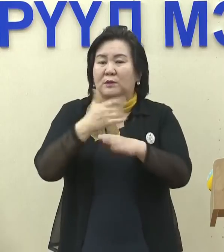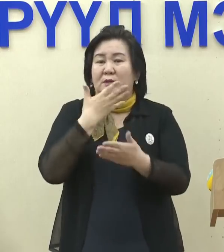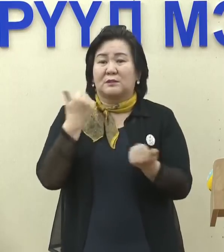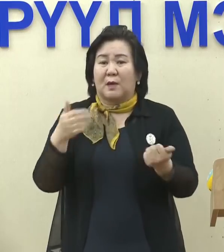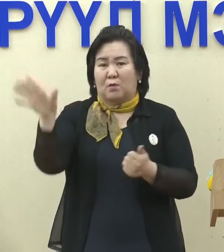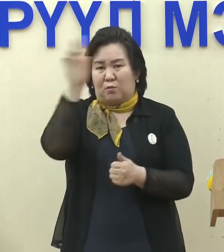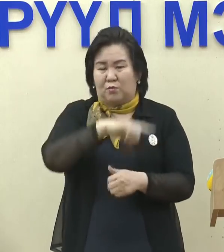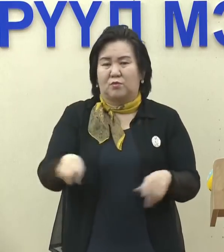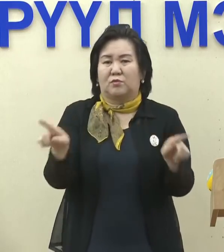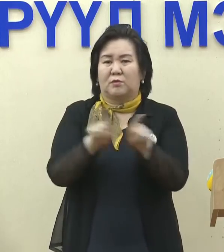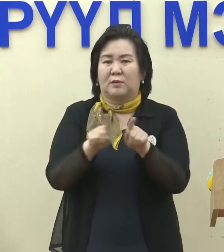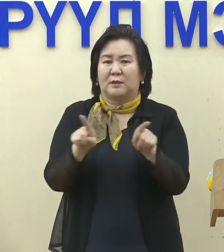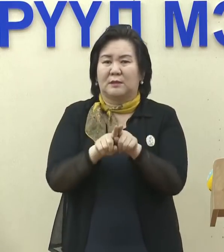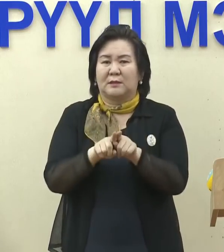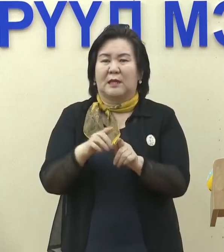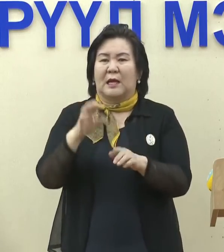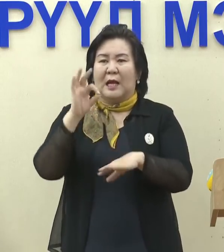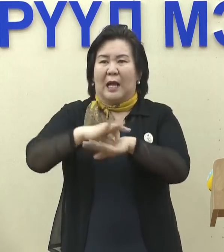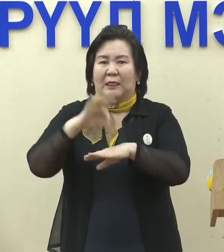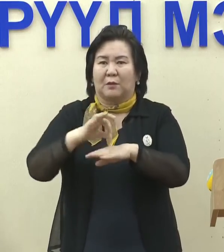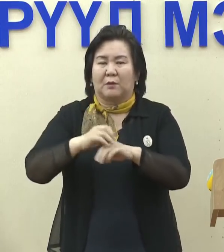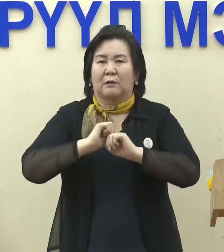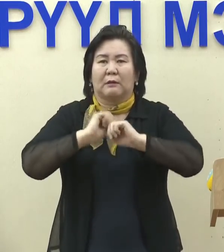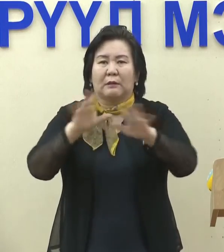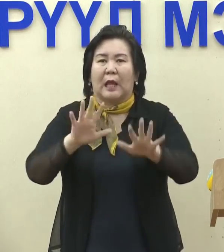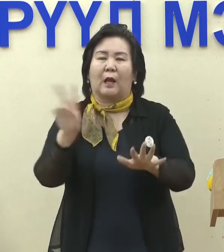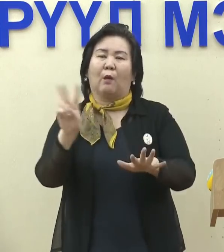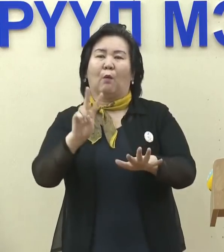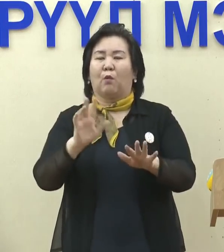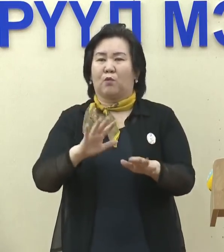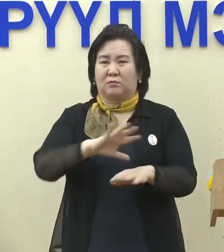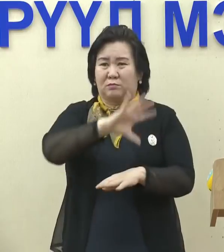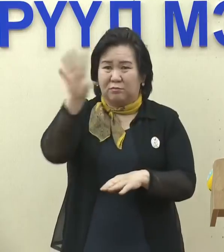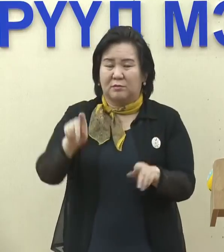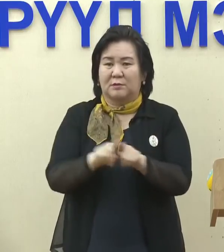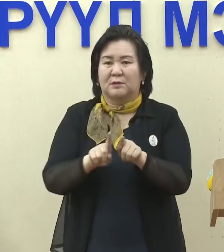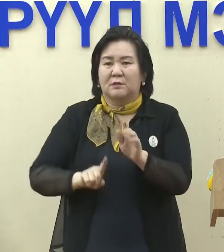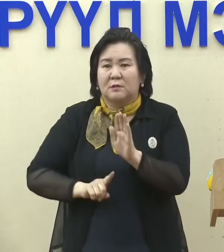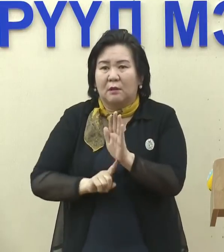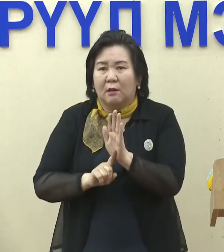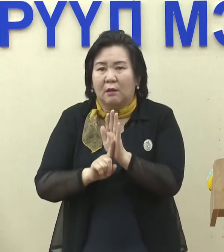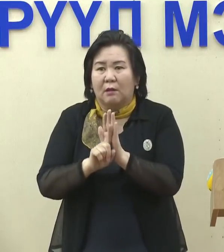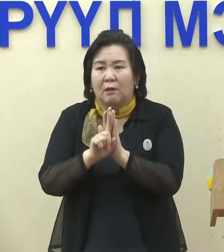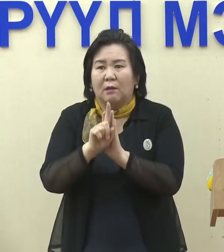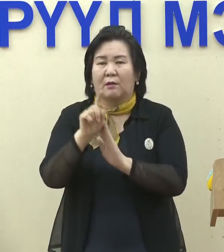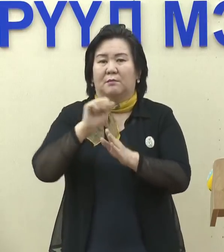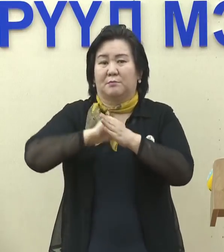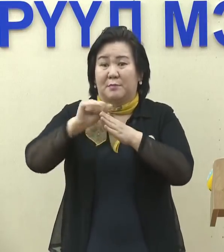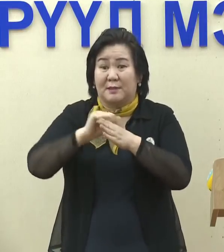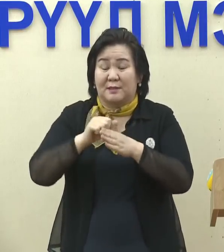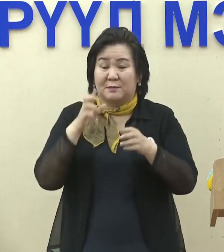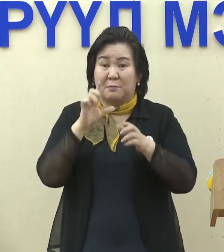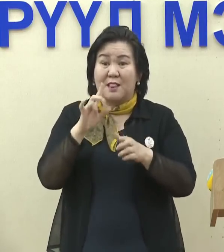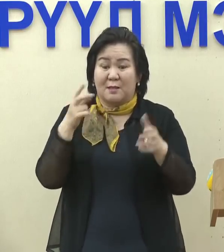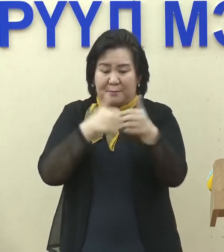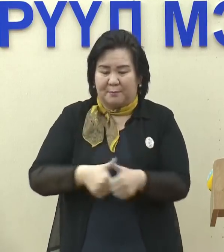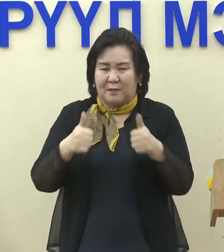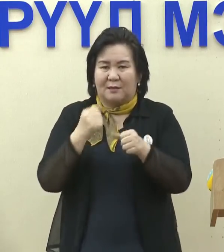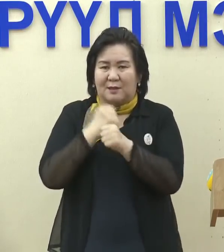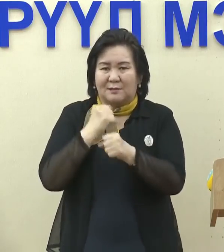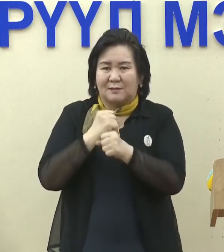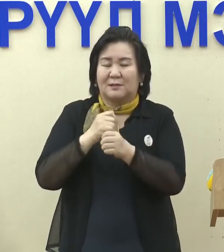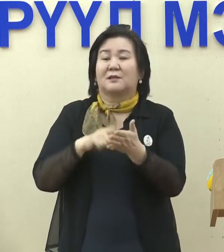учраас халдвар манайд гарахгүй гэж одоо бити бодорой. Яг халдвар ирэх гэж байгаа юм шиг бэлтгэж бэлэн байдлаа одоо хангах хэрэгтэй гэж